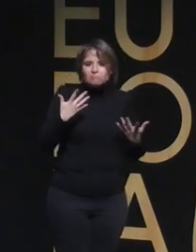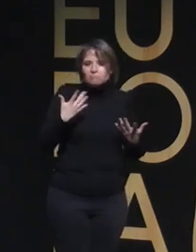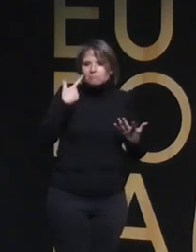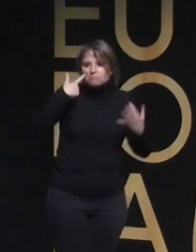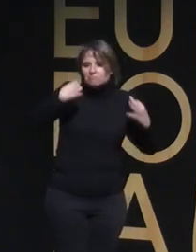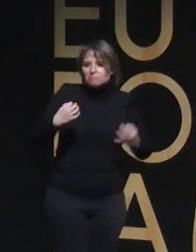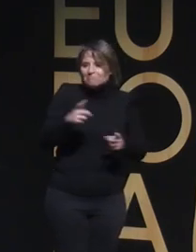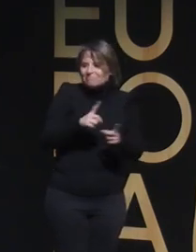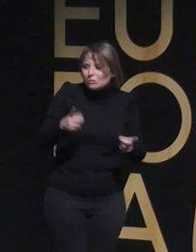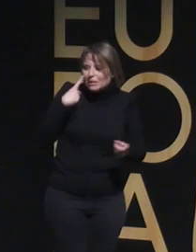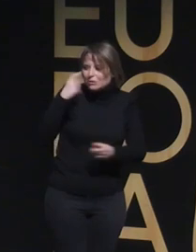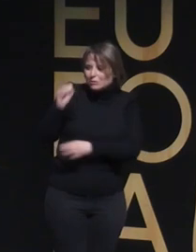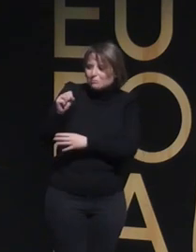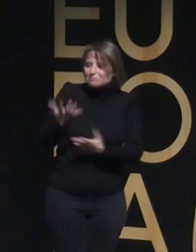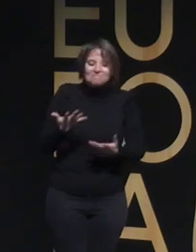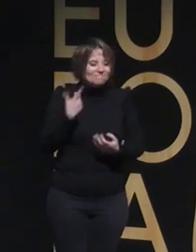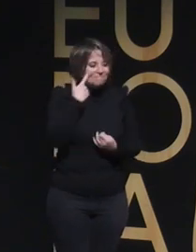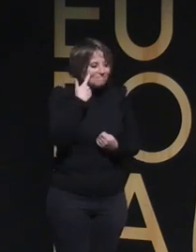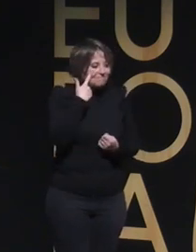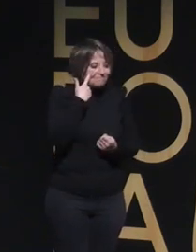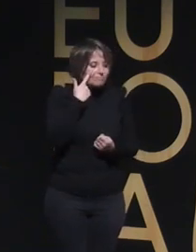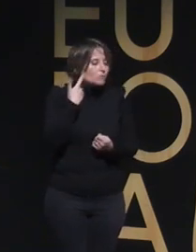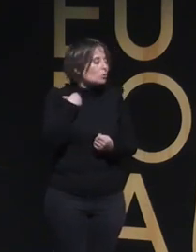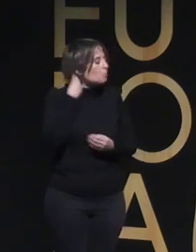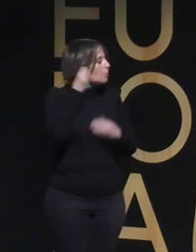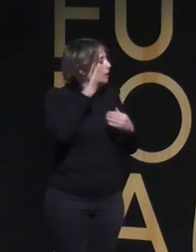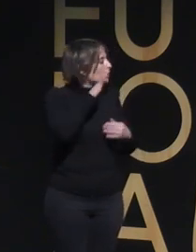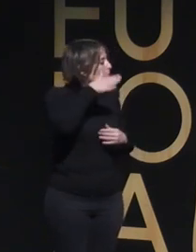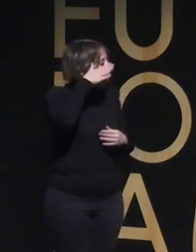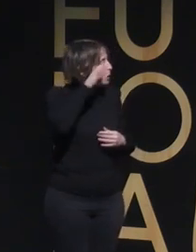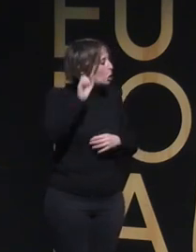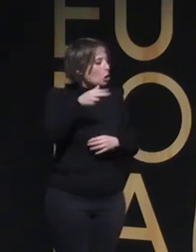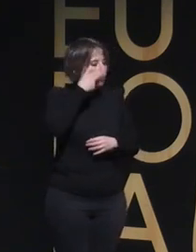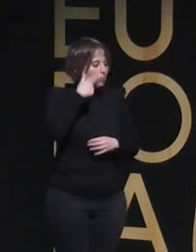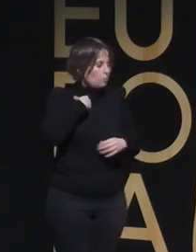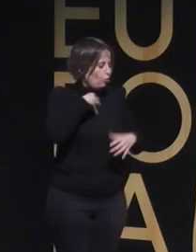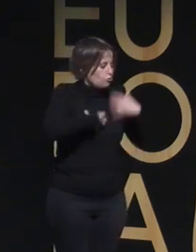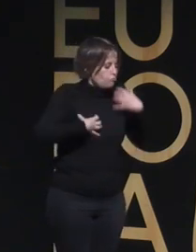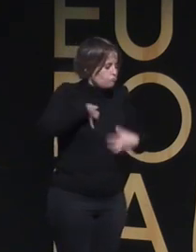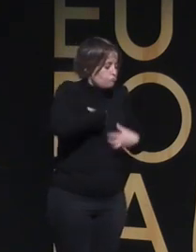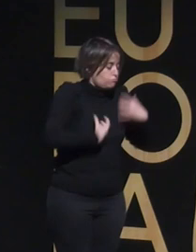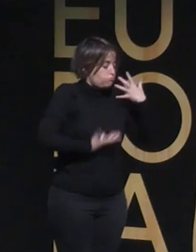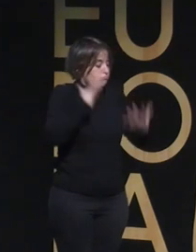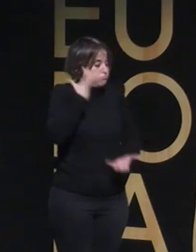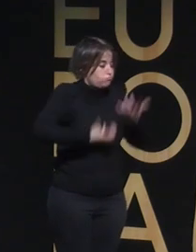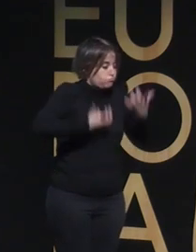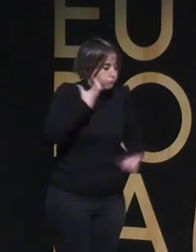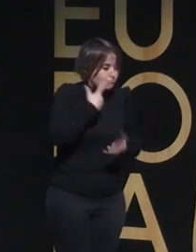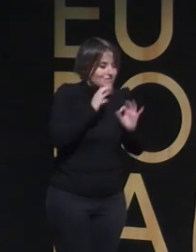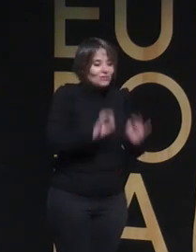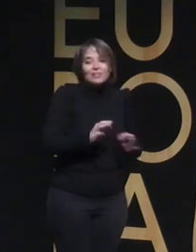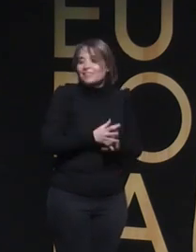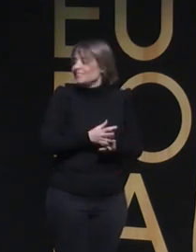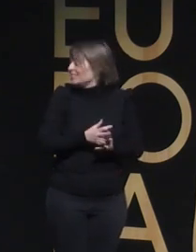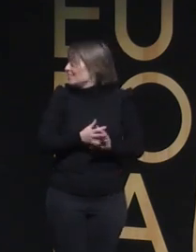falsamente. Le estás ignorando en plan, voy a hacer como que no me importa. Bueno, y por dentro estás, en plan Son Goku, o sea, estás en llamas.